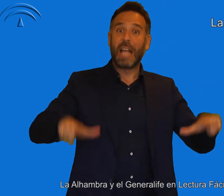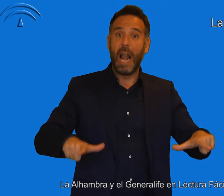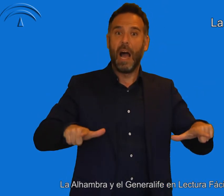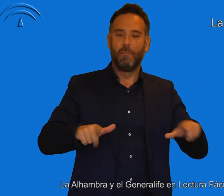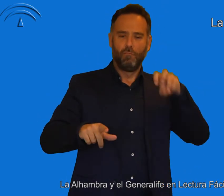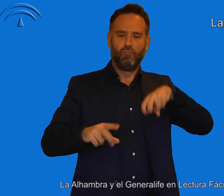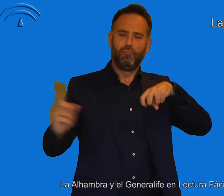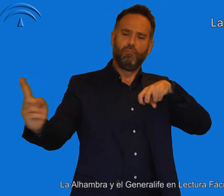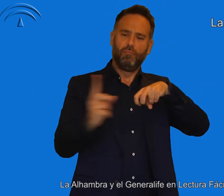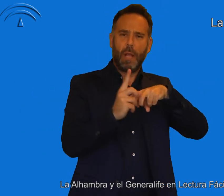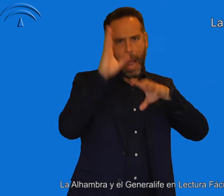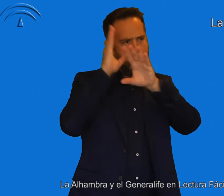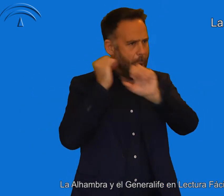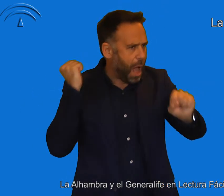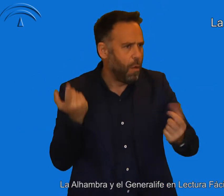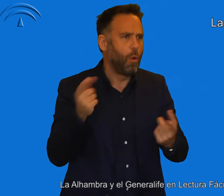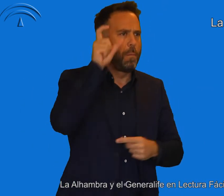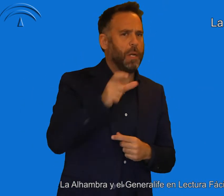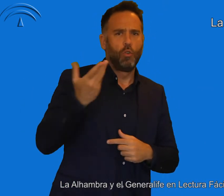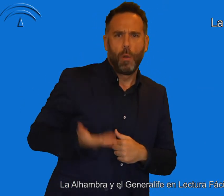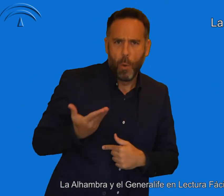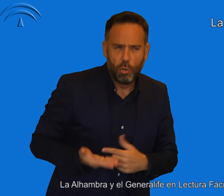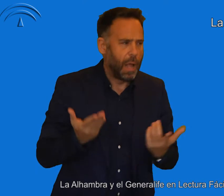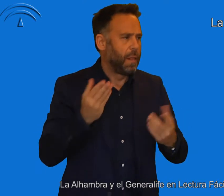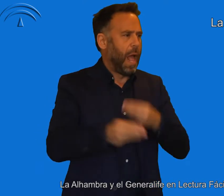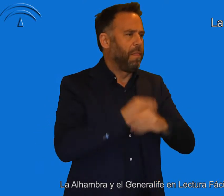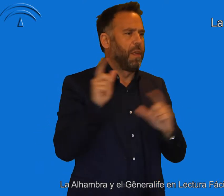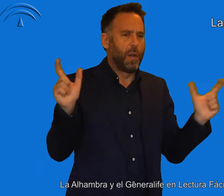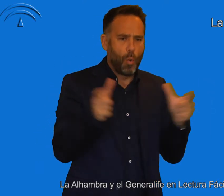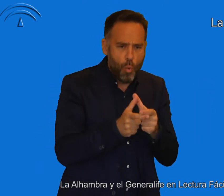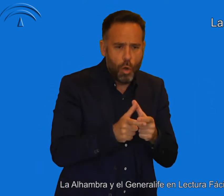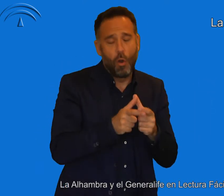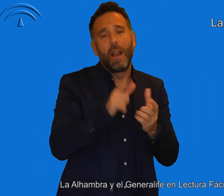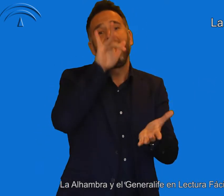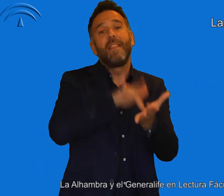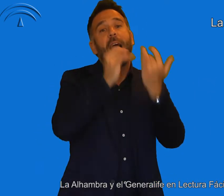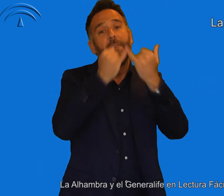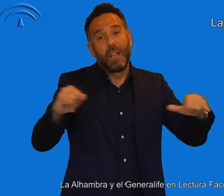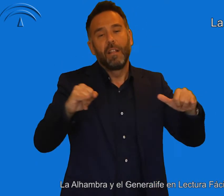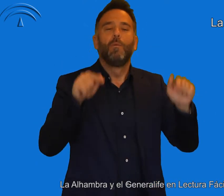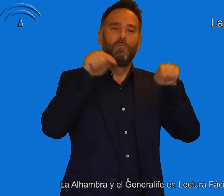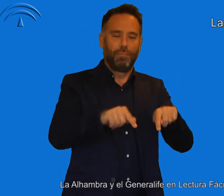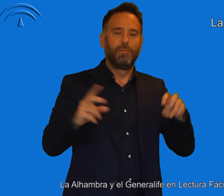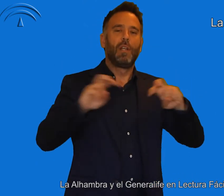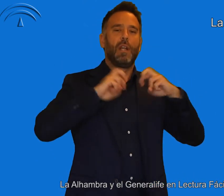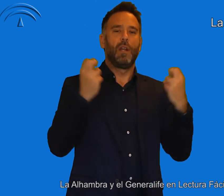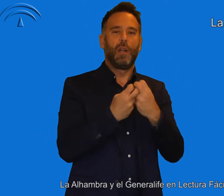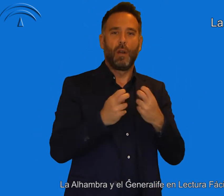muerte. En esta sala, el sultán recibía embajadores y personas importantes y celebraba reuniones los